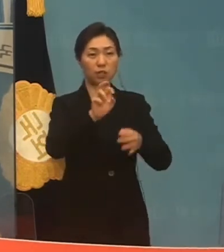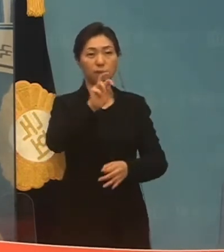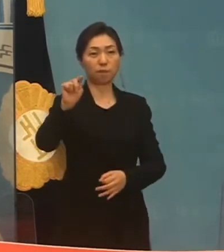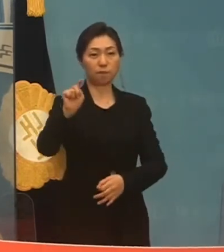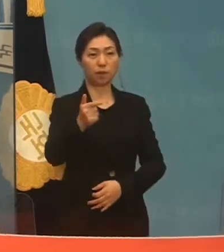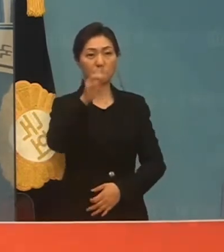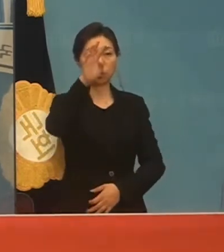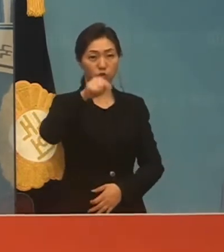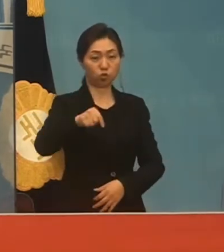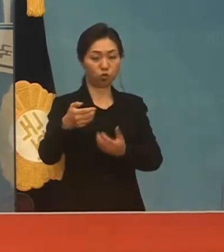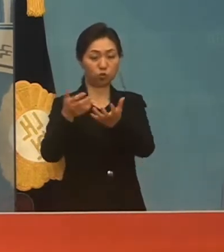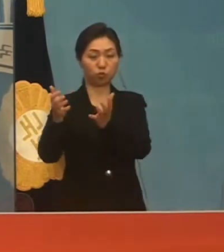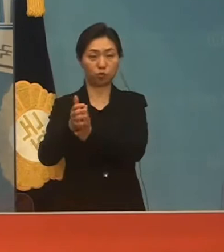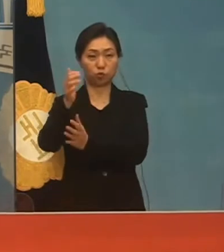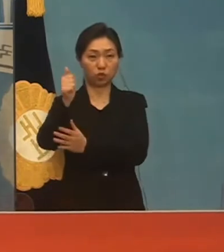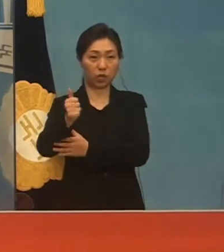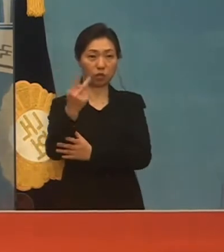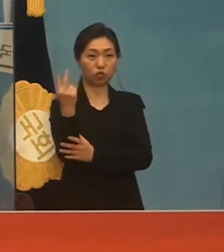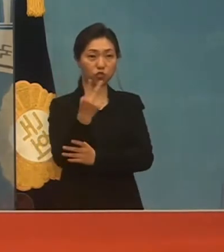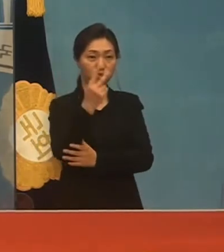하시겠습니다.